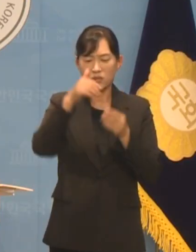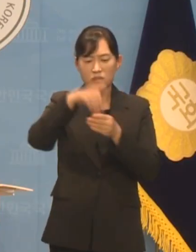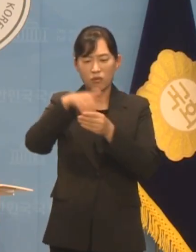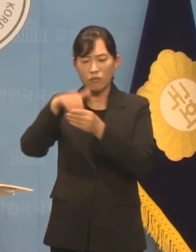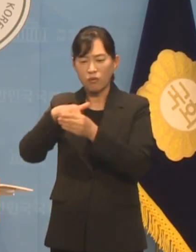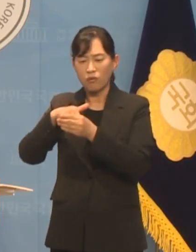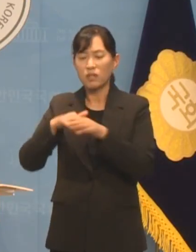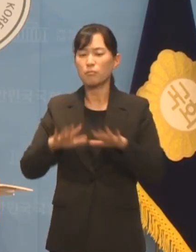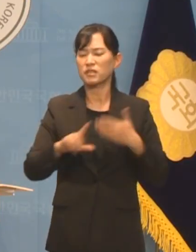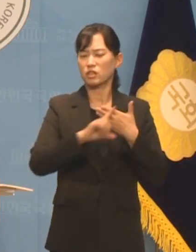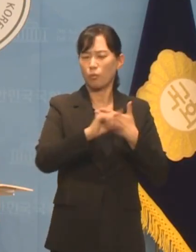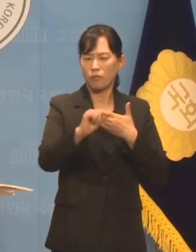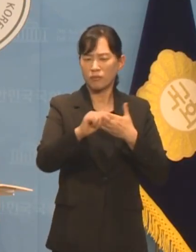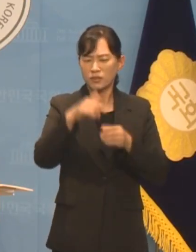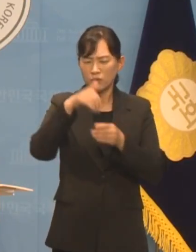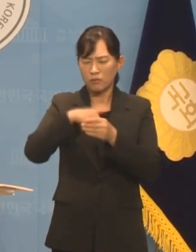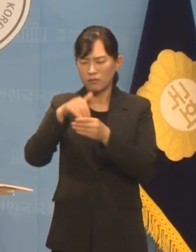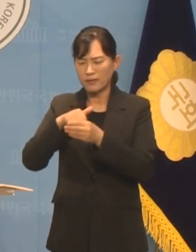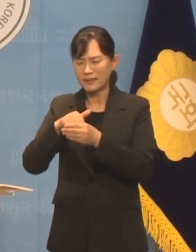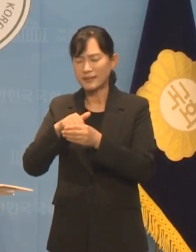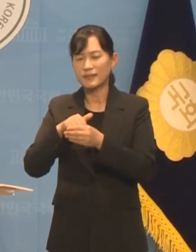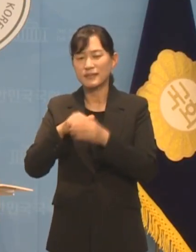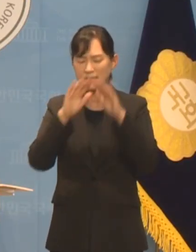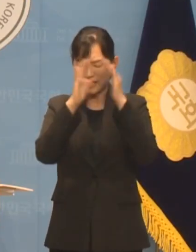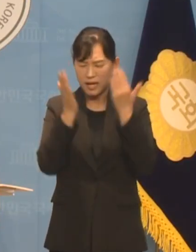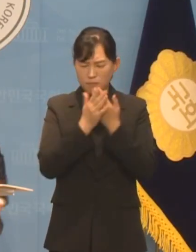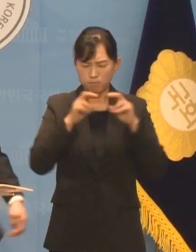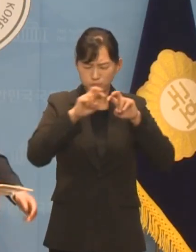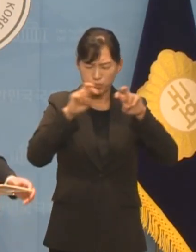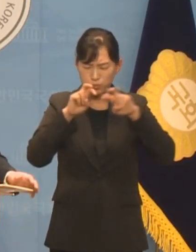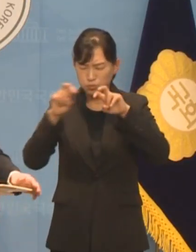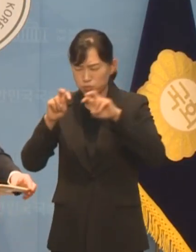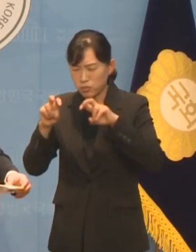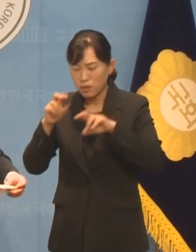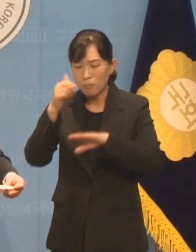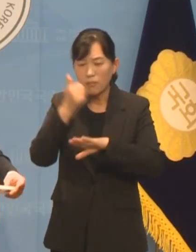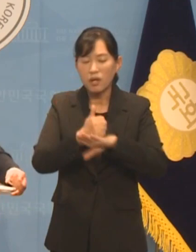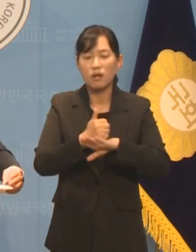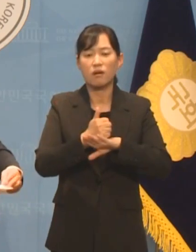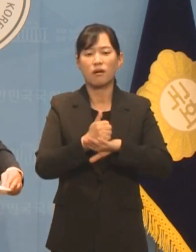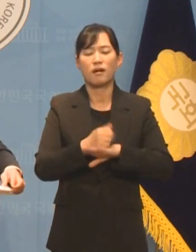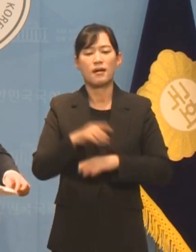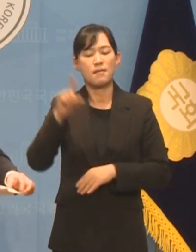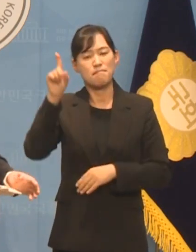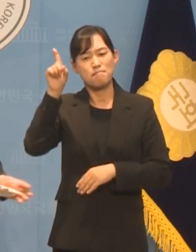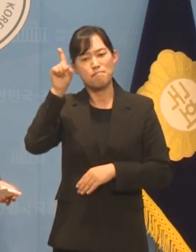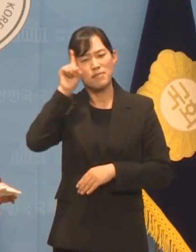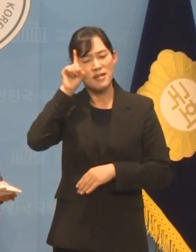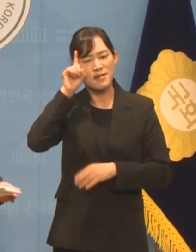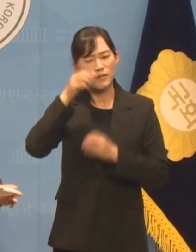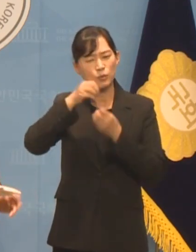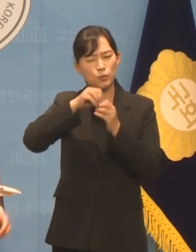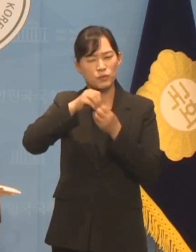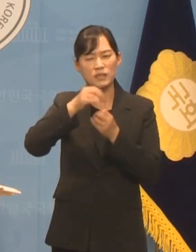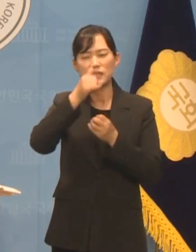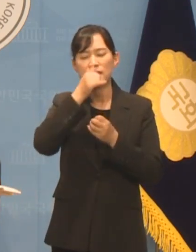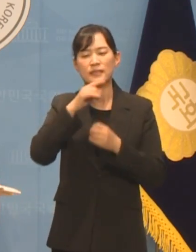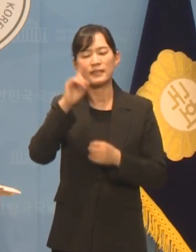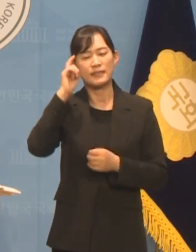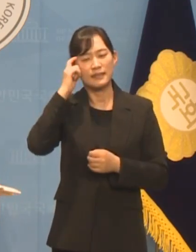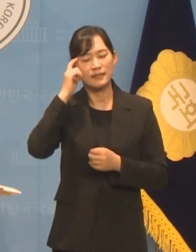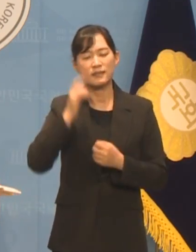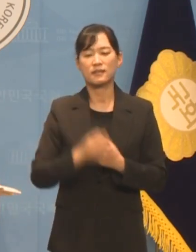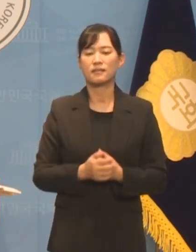있었던 지방 재보선까지 다 분석을 한 결과 저는 100% 조작이 있었다고 생각이 들고